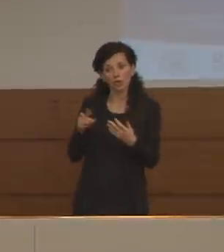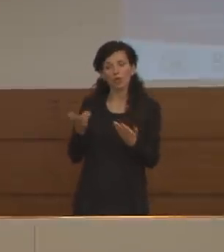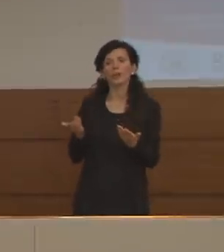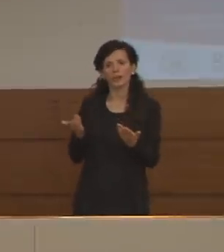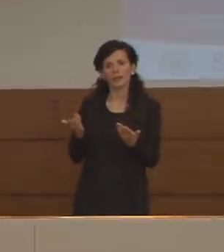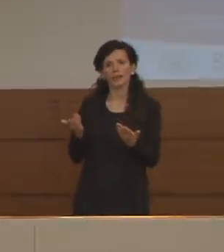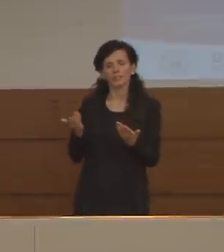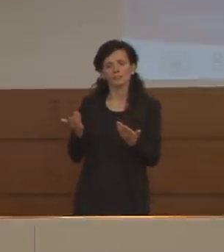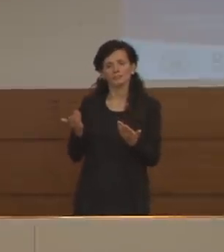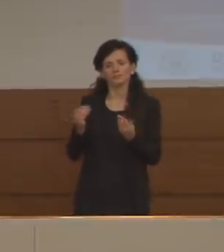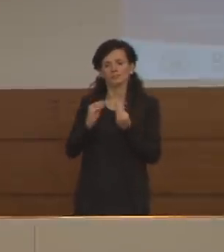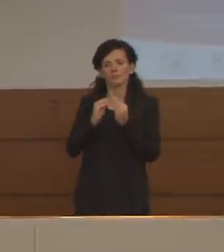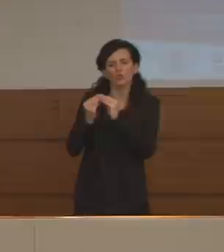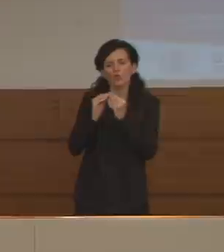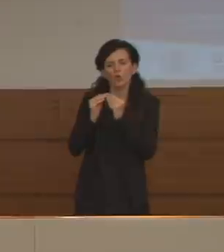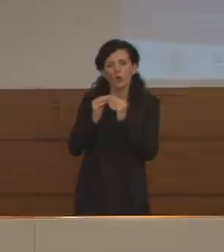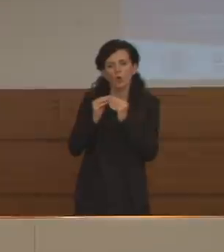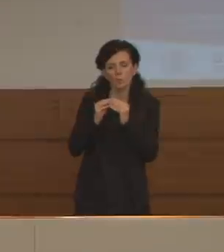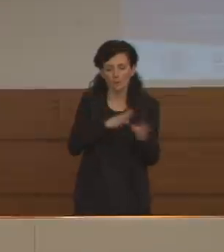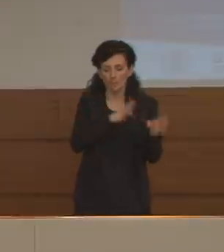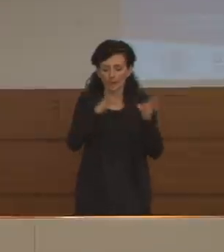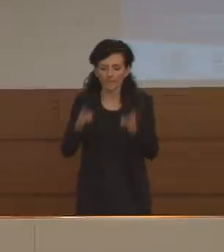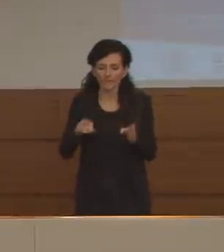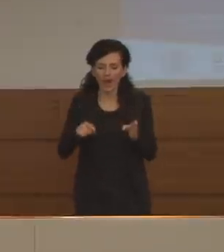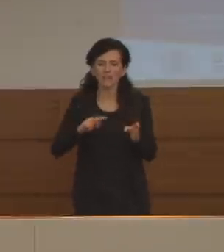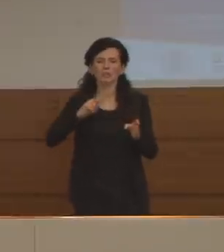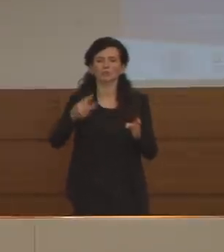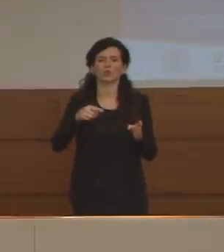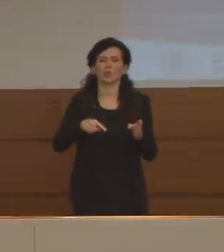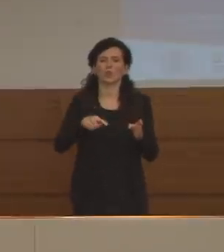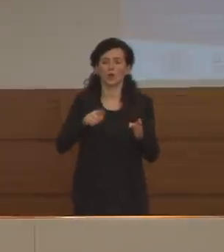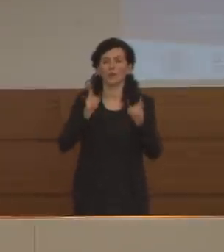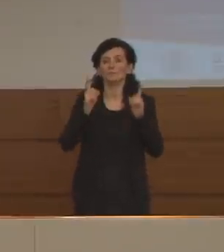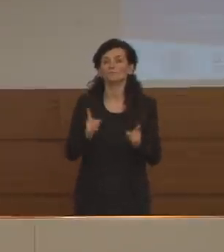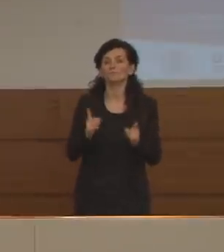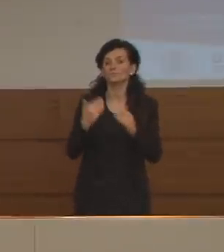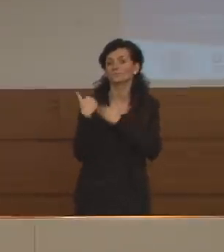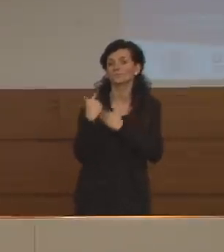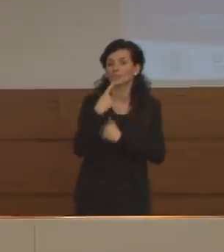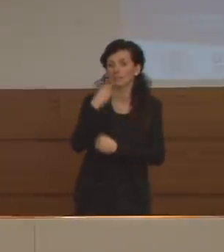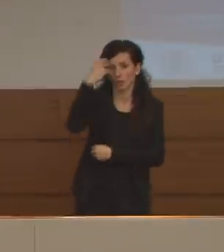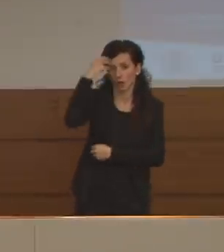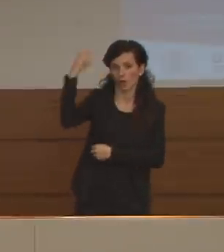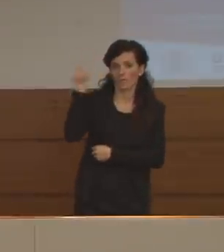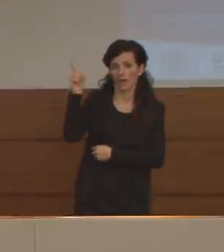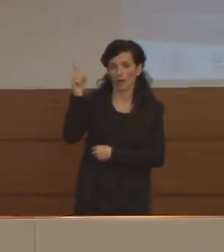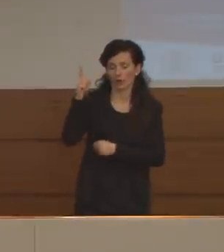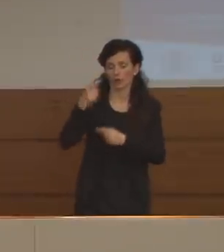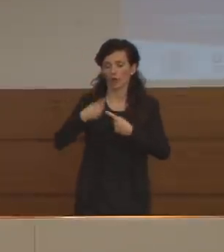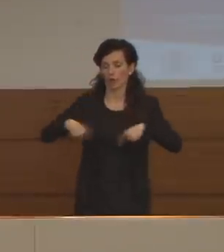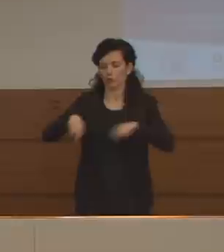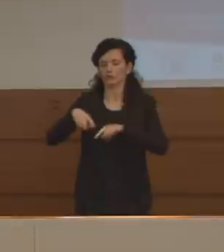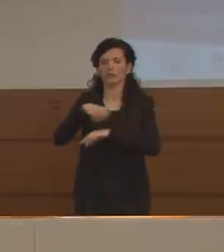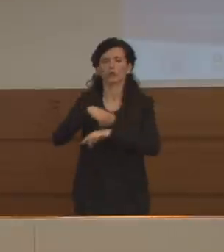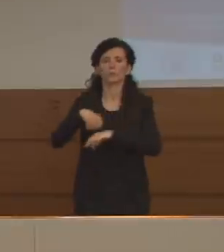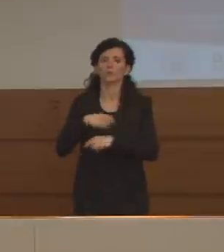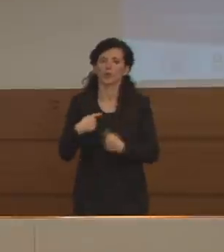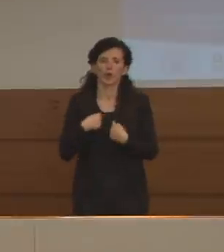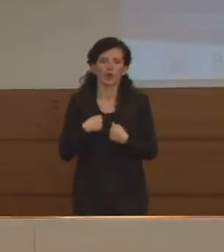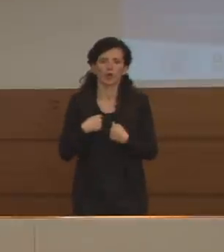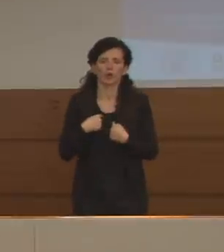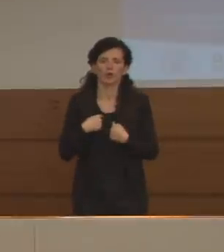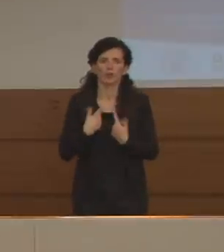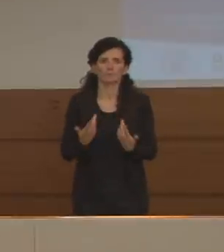come realizzare la fase 2 al governo al consiglio dei ministri quindi io non mi posso